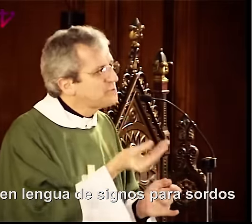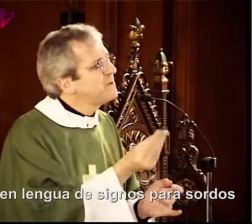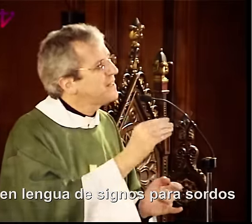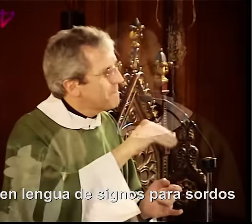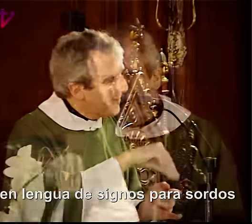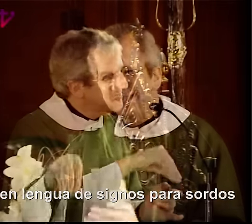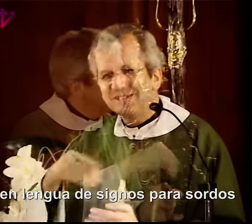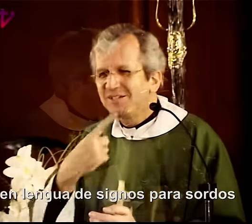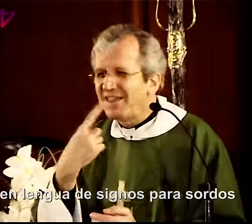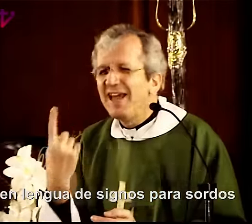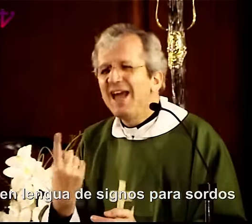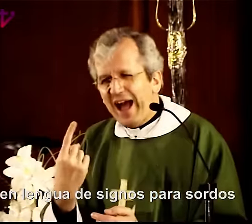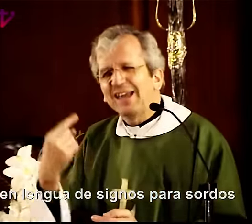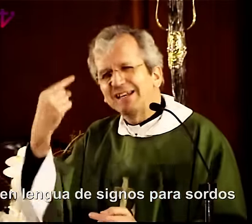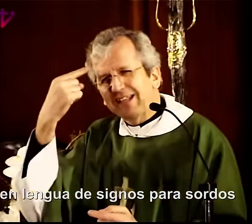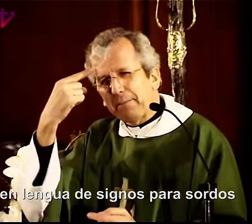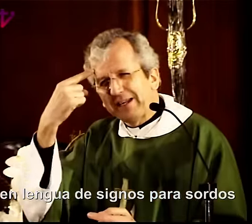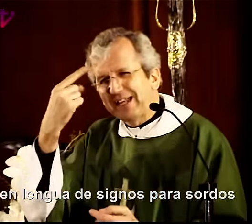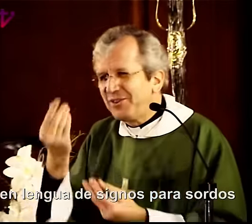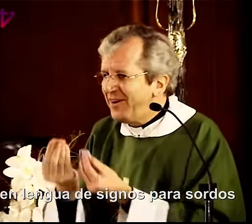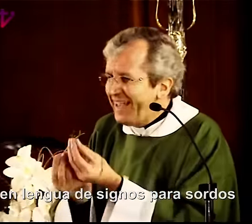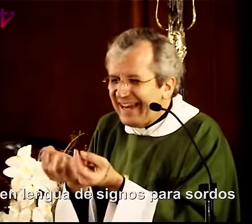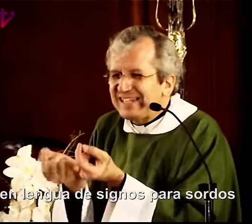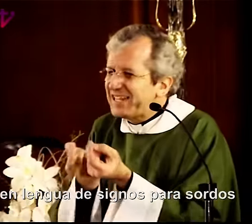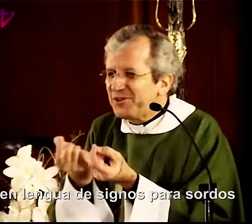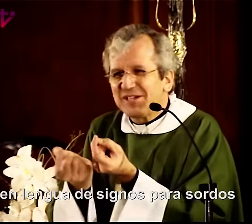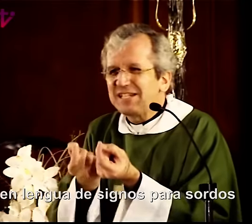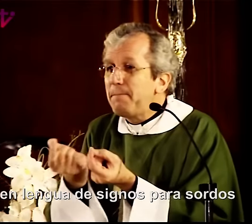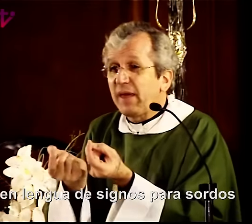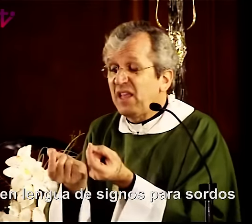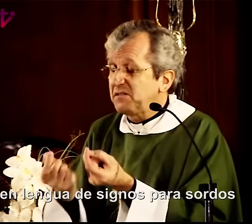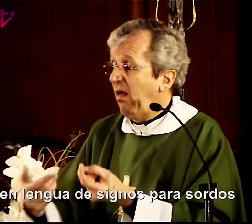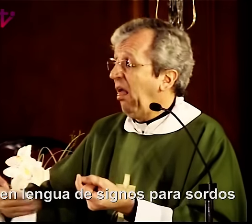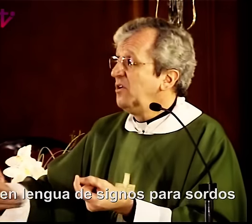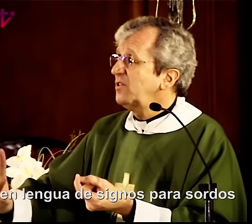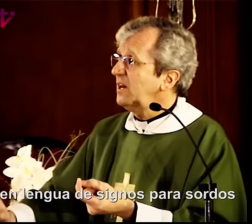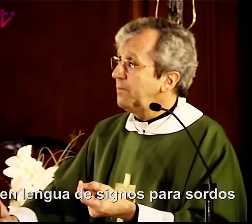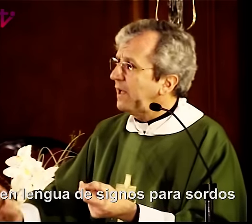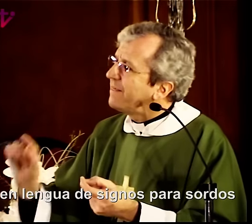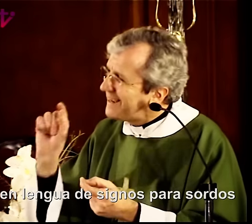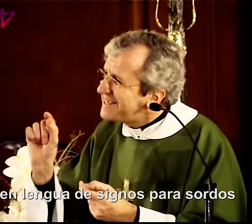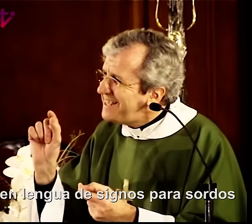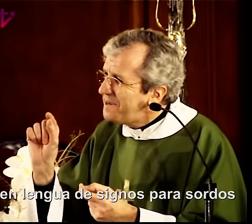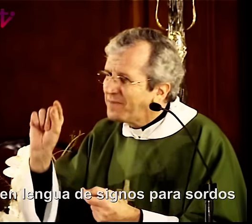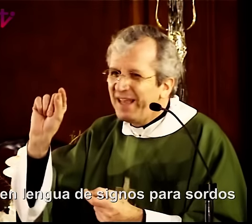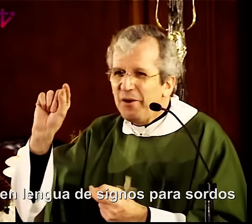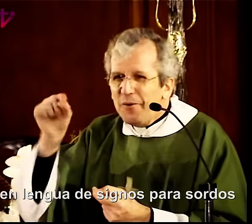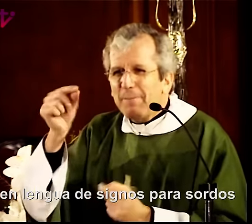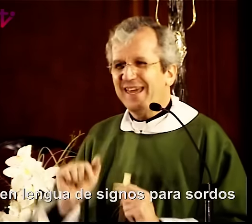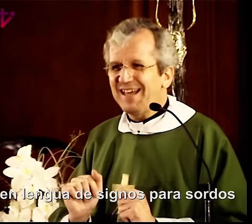pide más y nos dice, hay que estar pensando en esas cosas pequeñas. No tiene importancia, sí. una pequeña